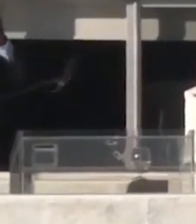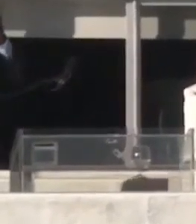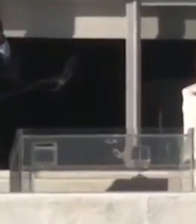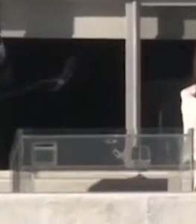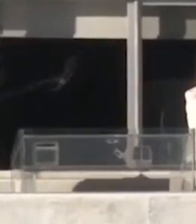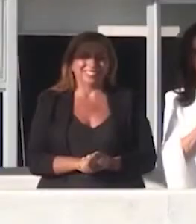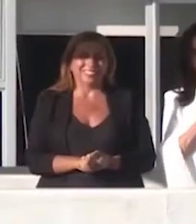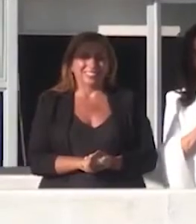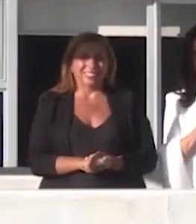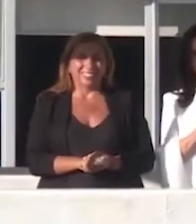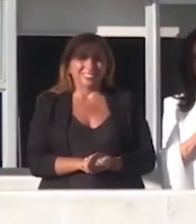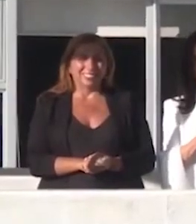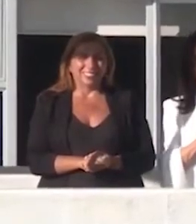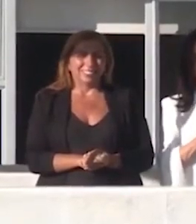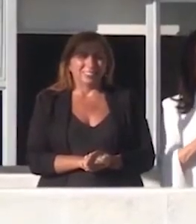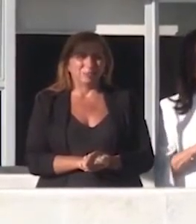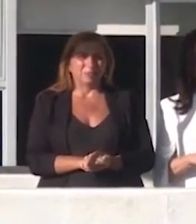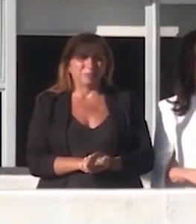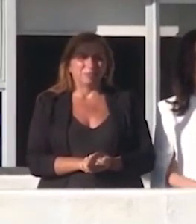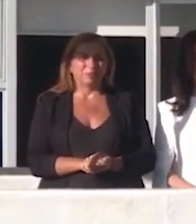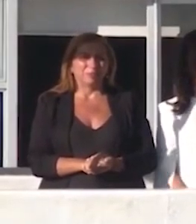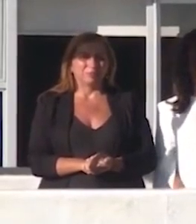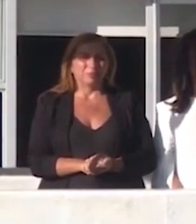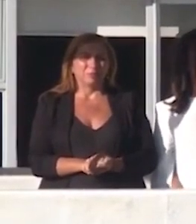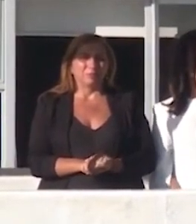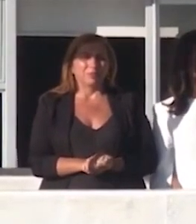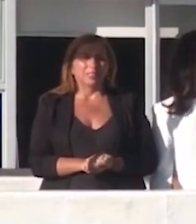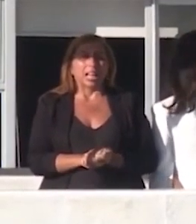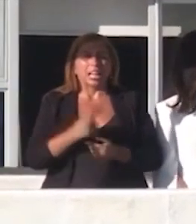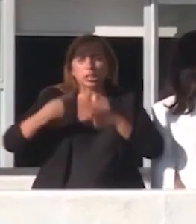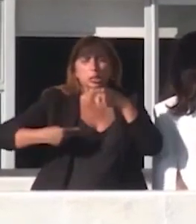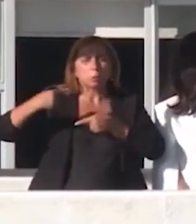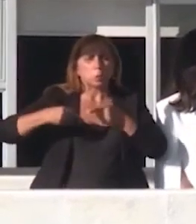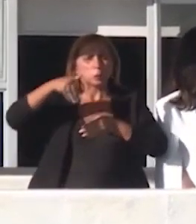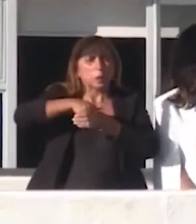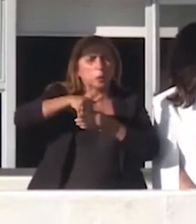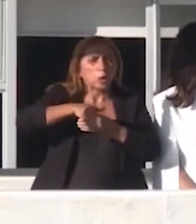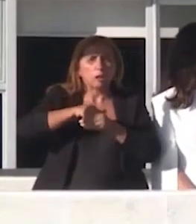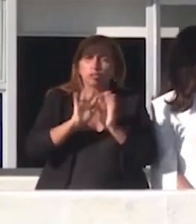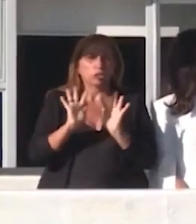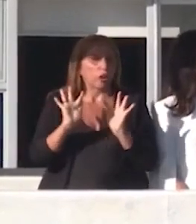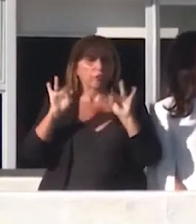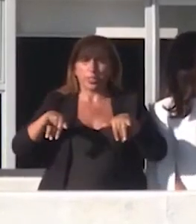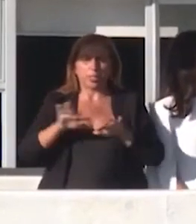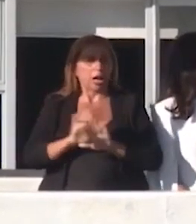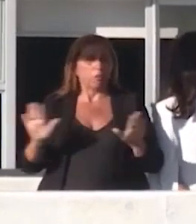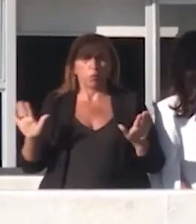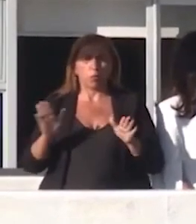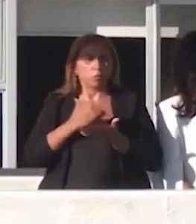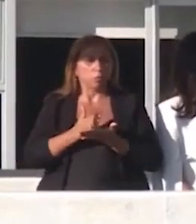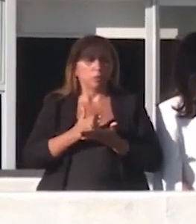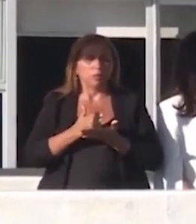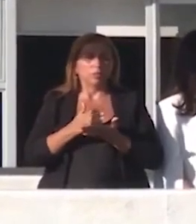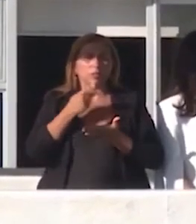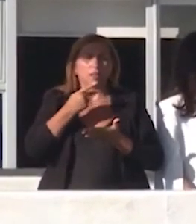no discurso. A disputa eleitoral acabou. Repito o que disse no